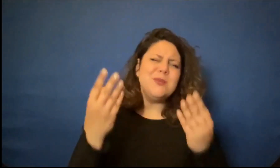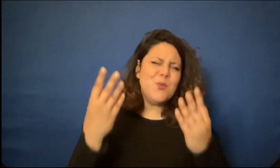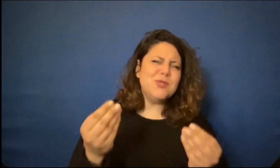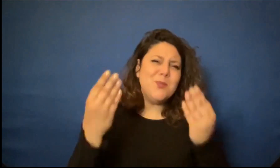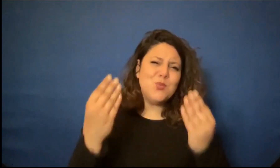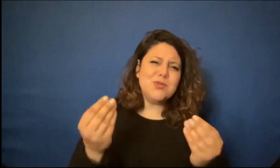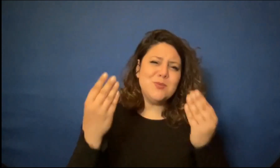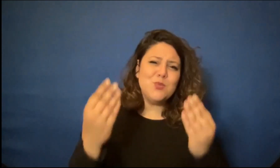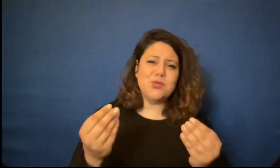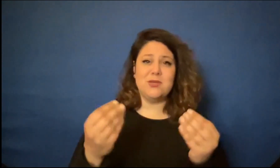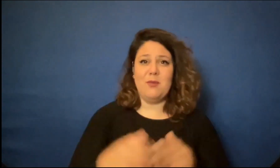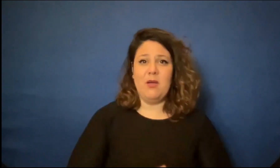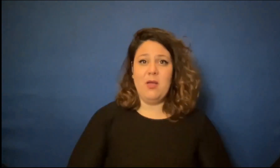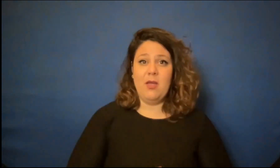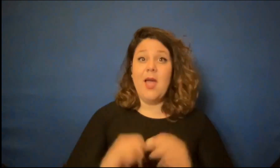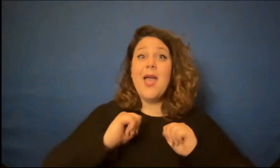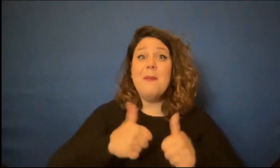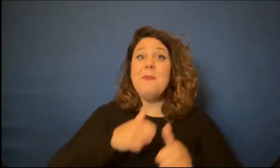muchísimo. Empezando desde las familias.